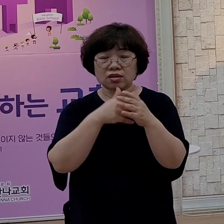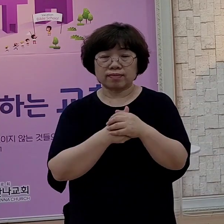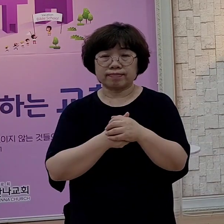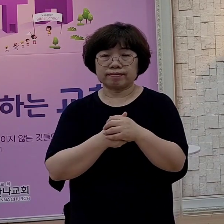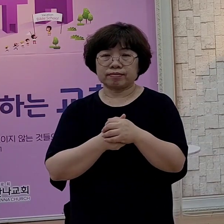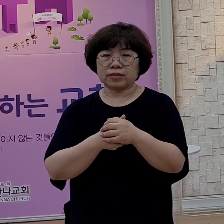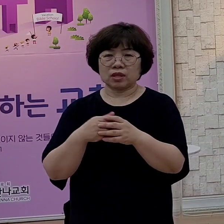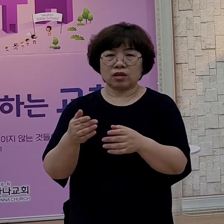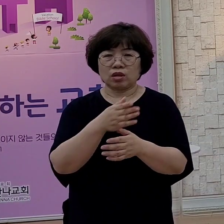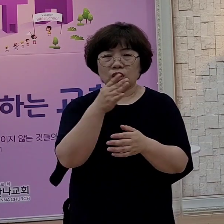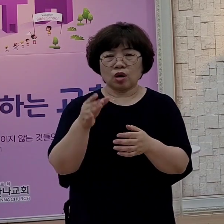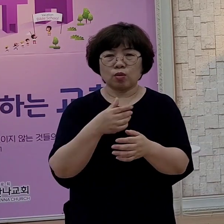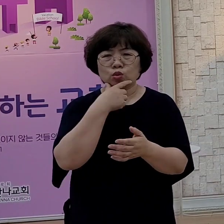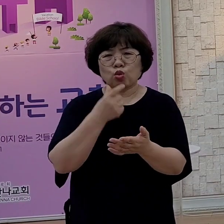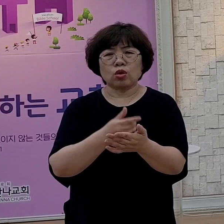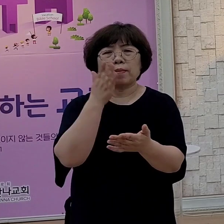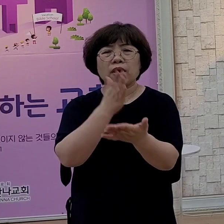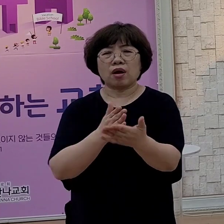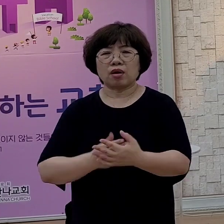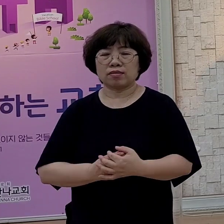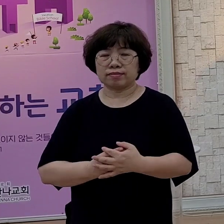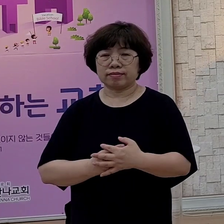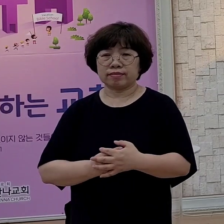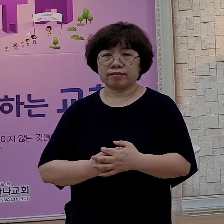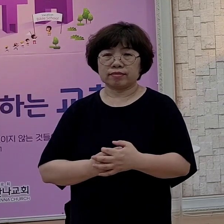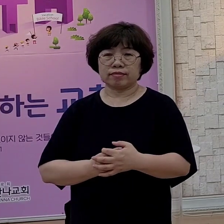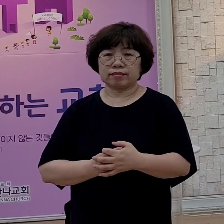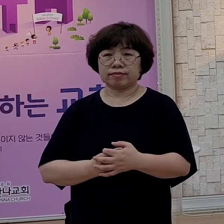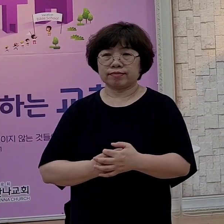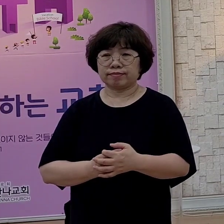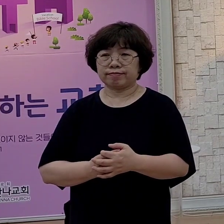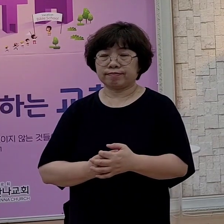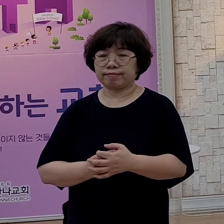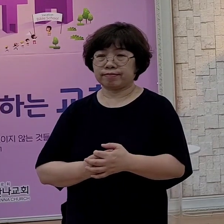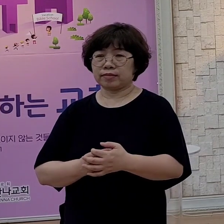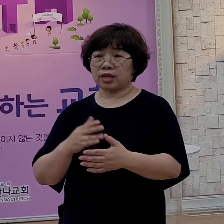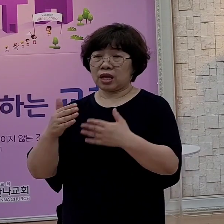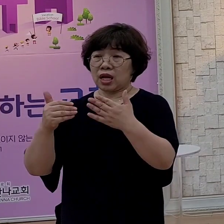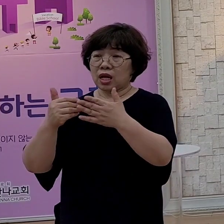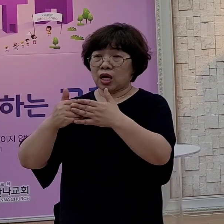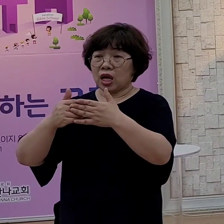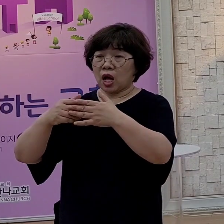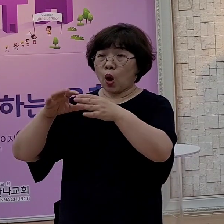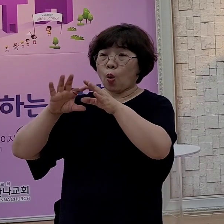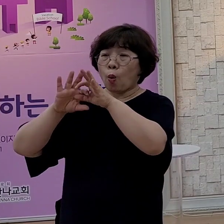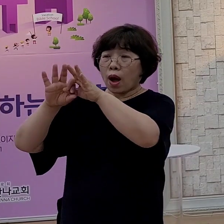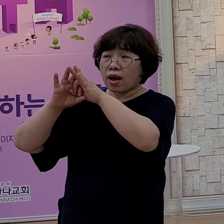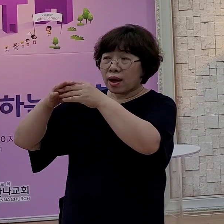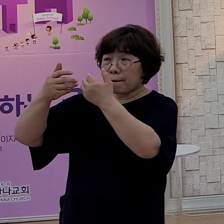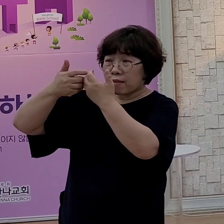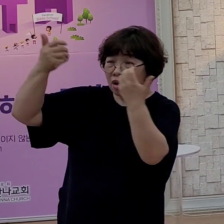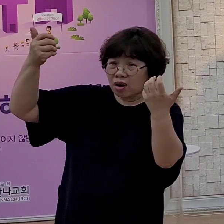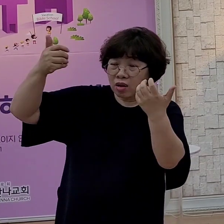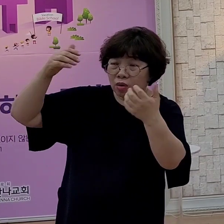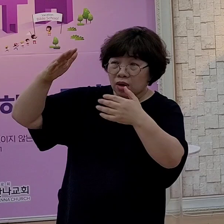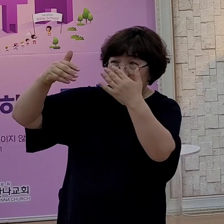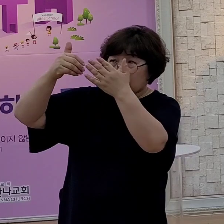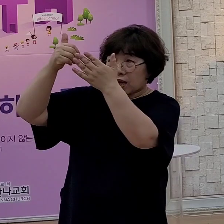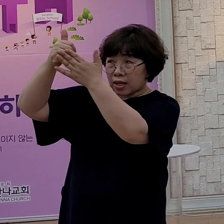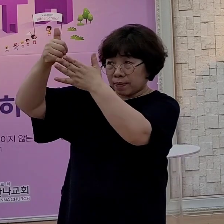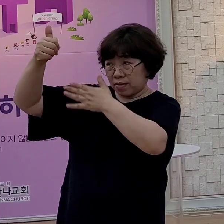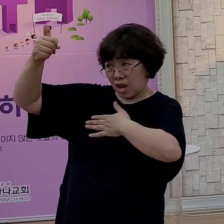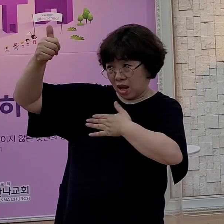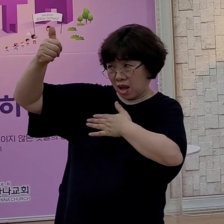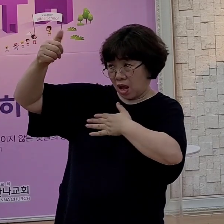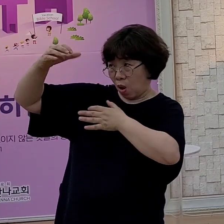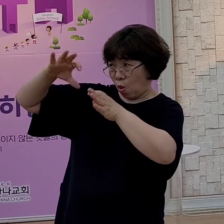여러분, 속지 마세요. 그러니까 우리 하나님과의 관계를 자꾸 멀리하게 하고 하나님과의 나와의 관계를